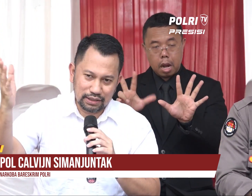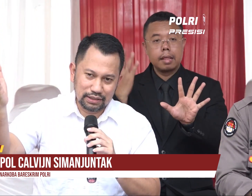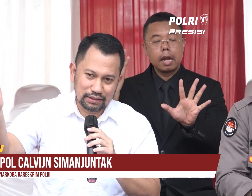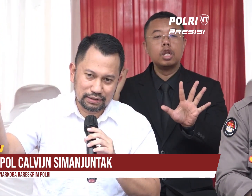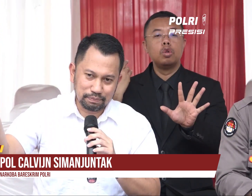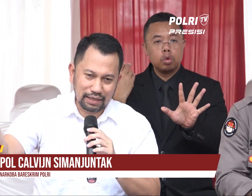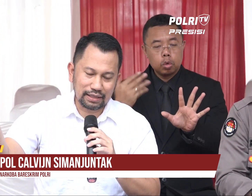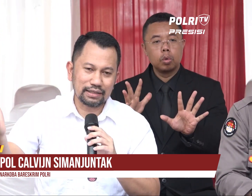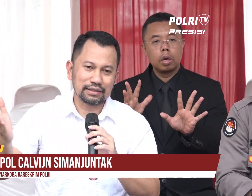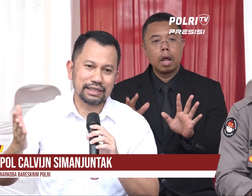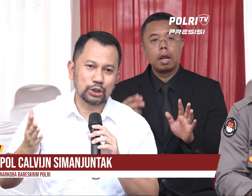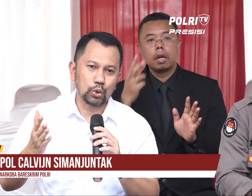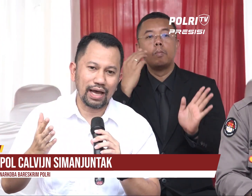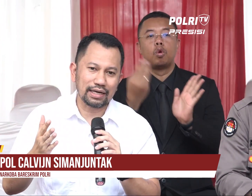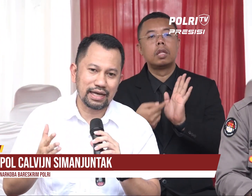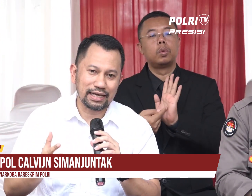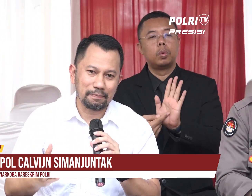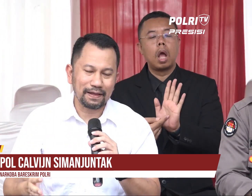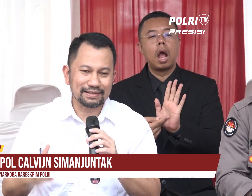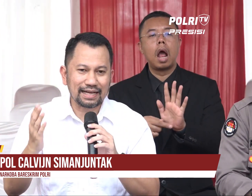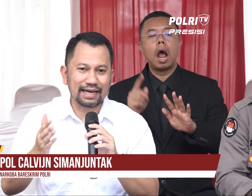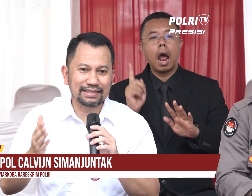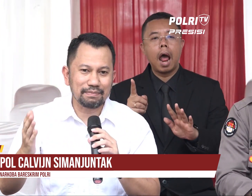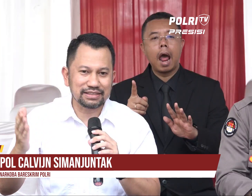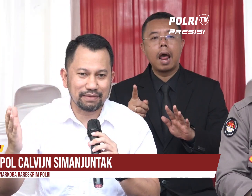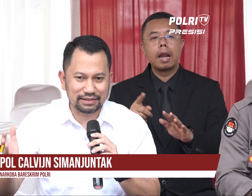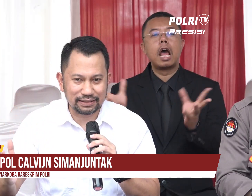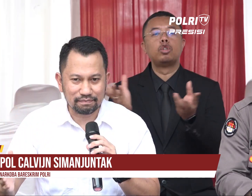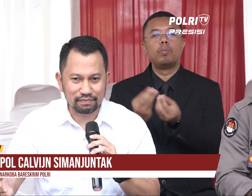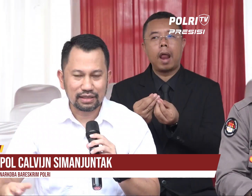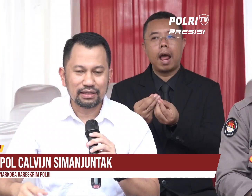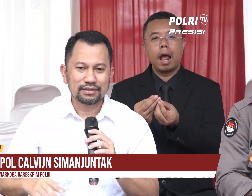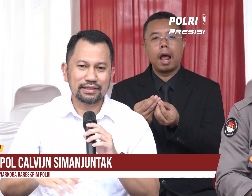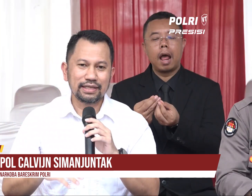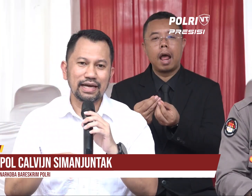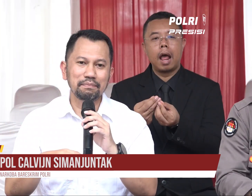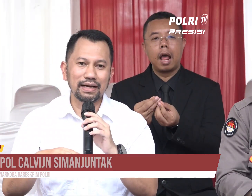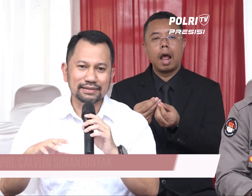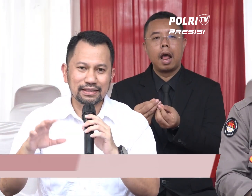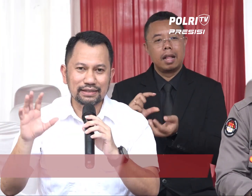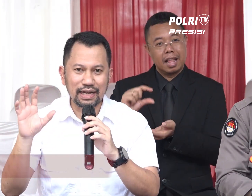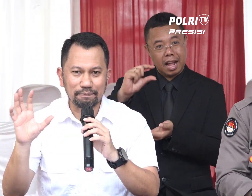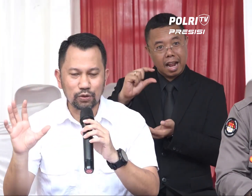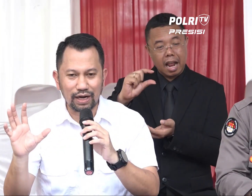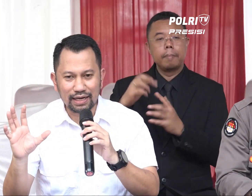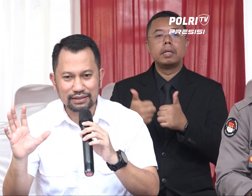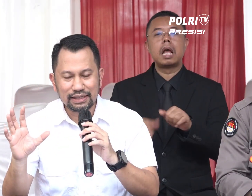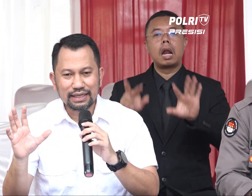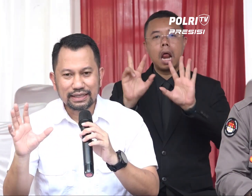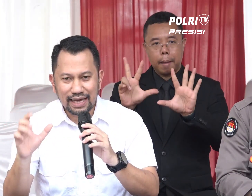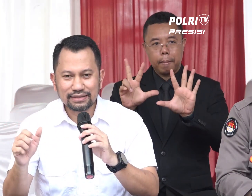sudah diperagakan itu ada takarannya masing-masing sehingga menghasilkan 8